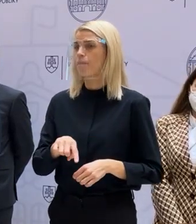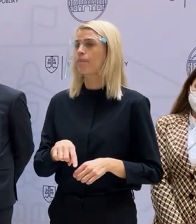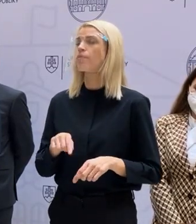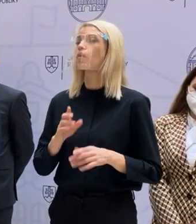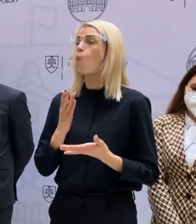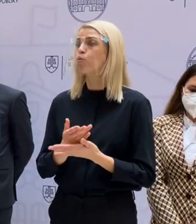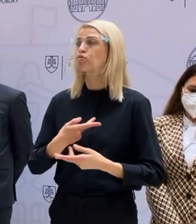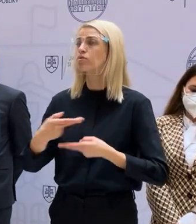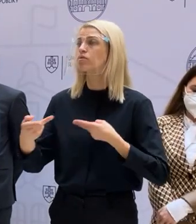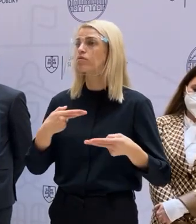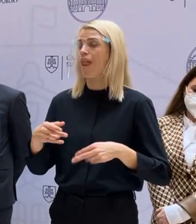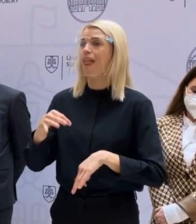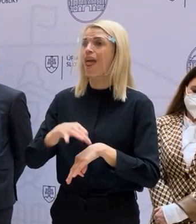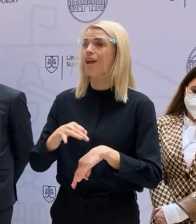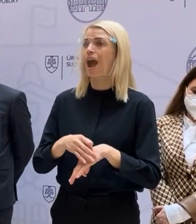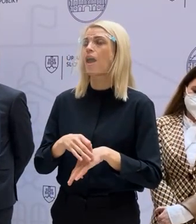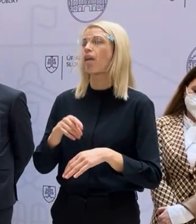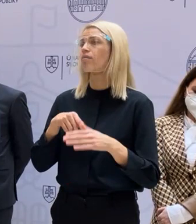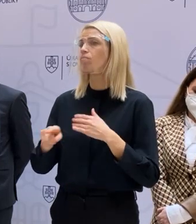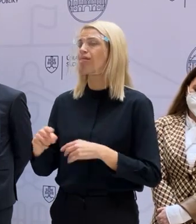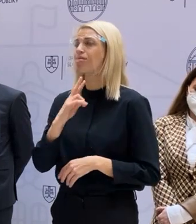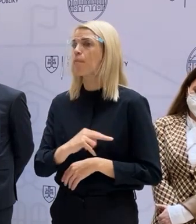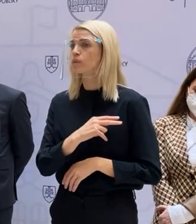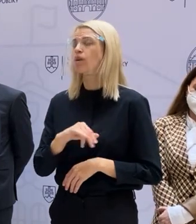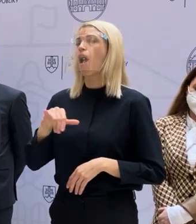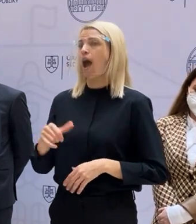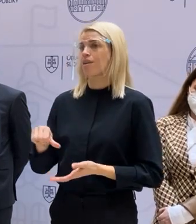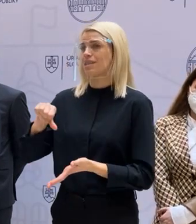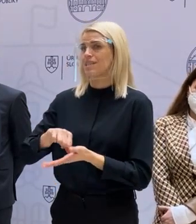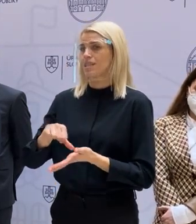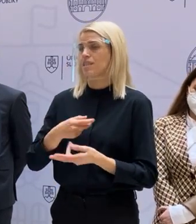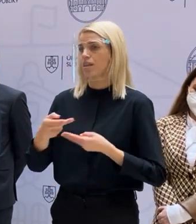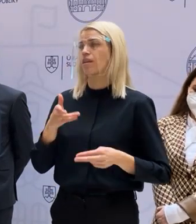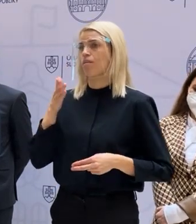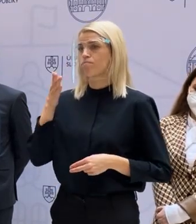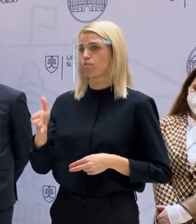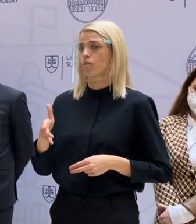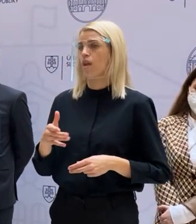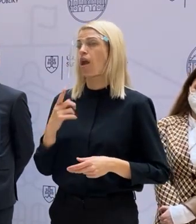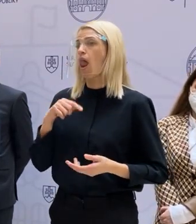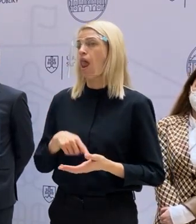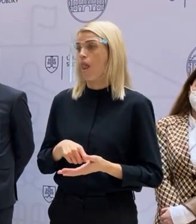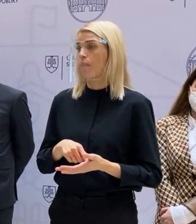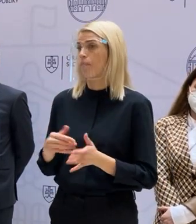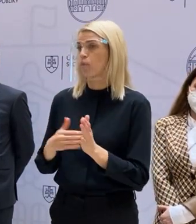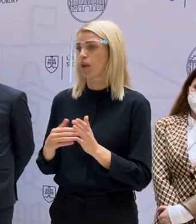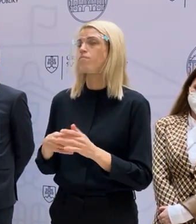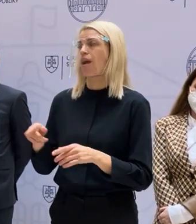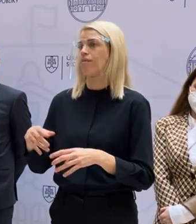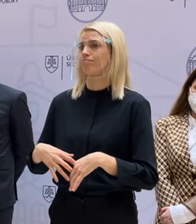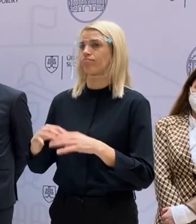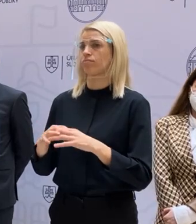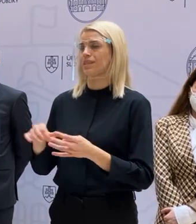je distribuovaný jak do lekární, tak do nemocníc a bude distribuované do tých centier, ktoré teda v prípade potreby vzniknú. Takže